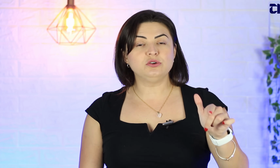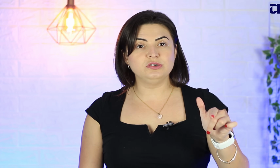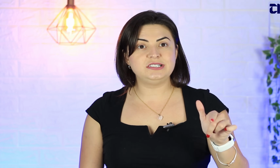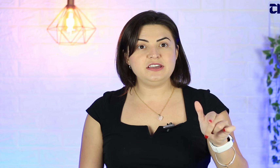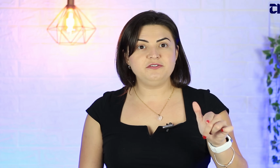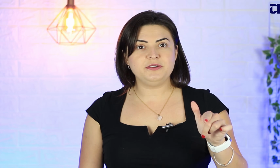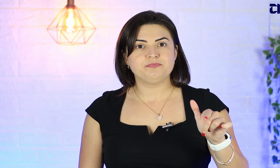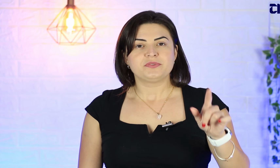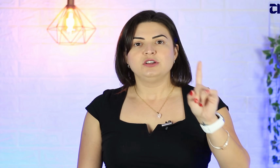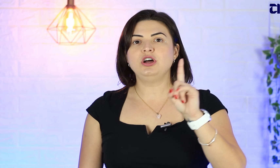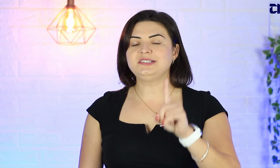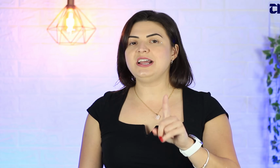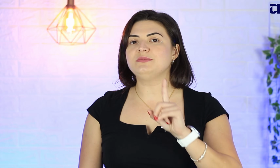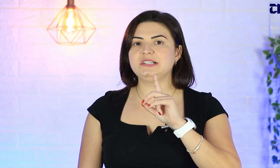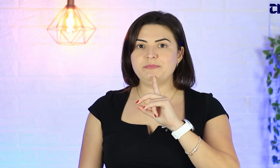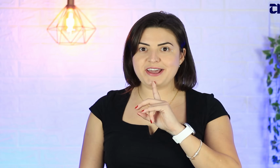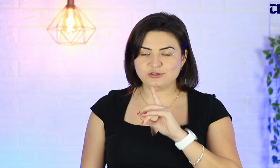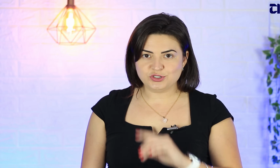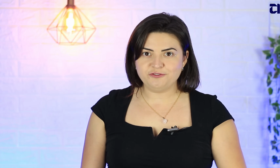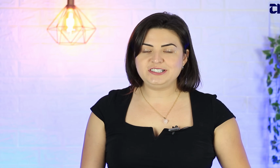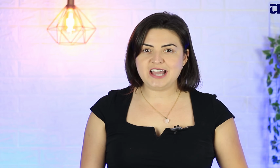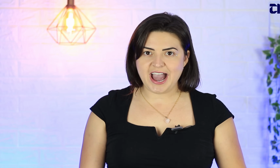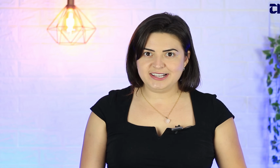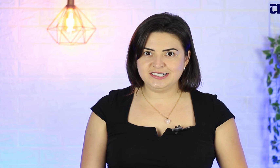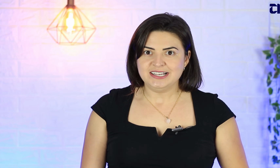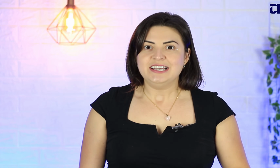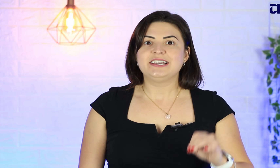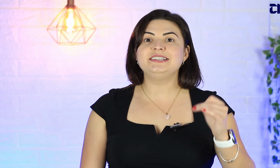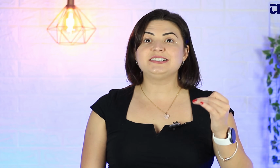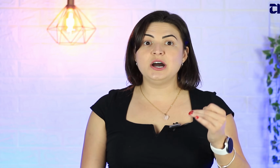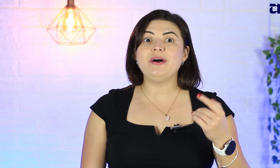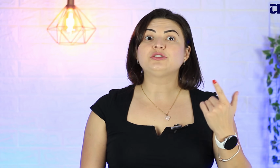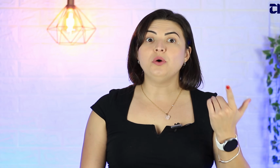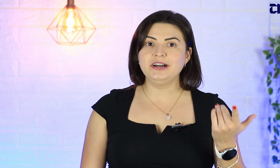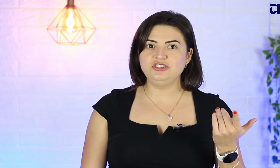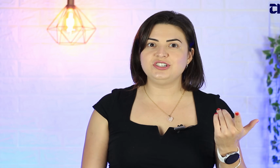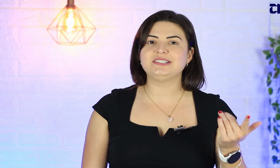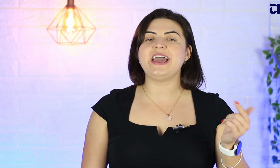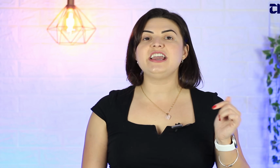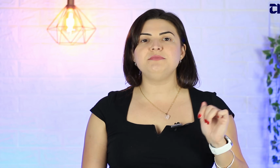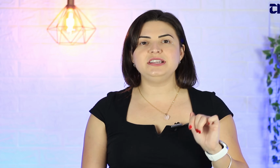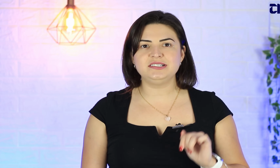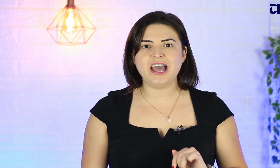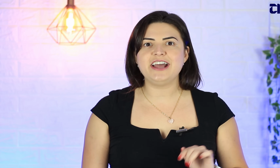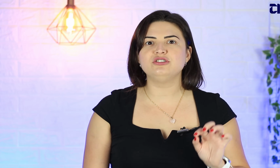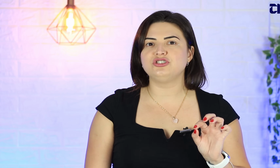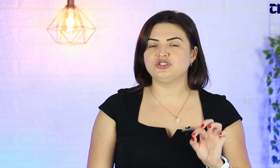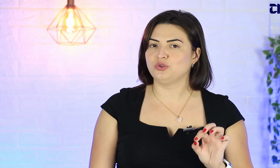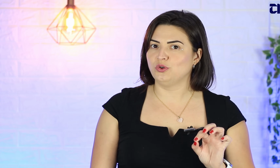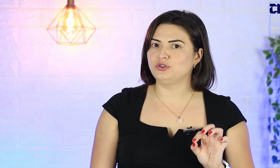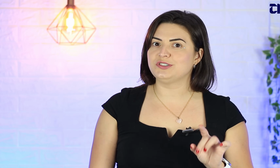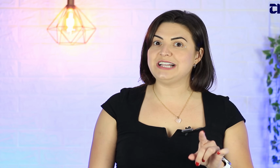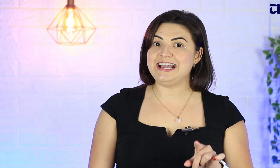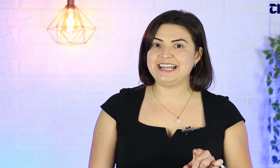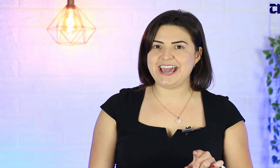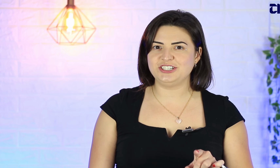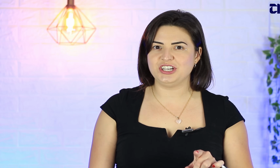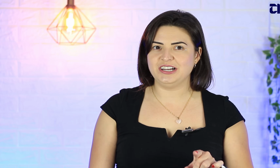Inclusive, nós temos libretos oficiais que são atuantes em ministérios de surdos na igreja.